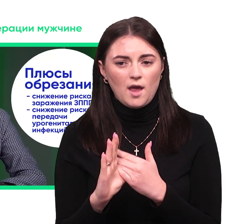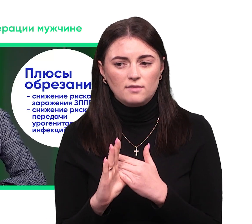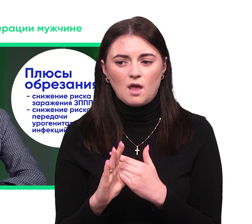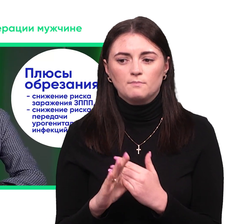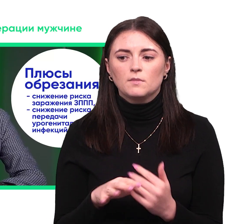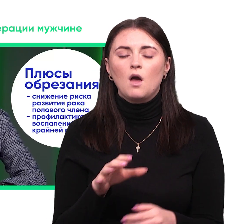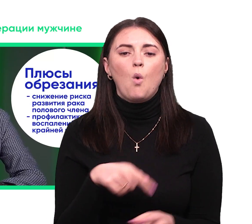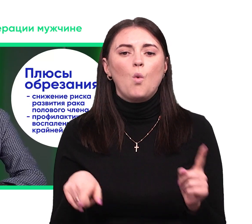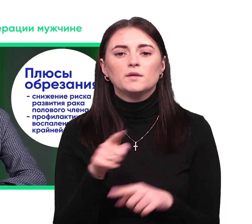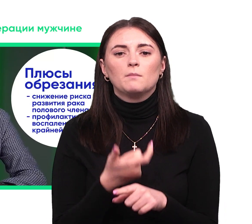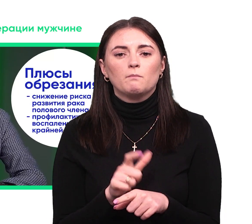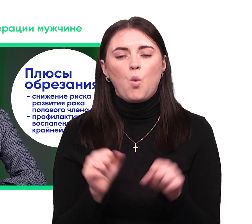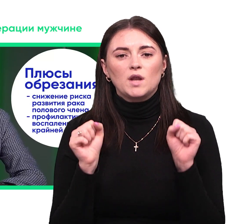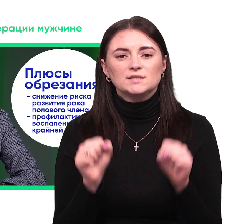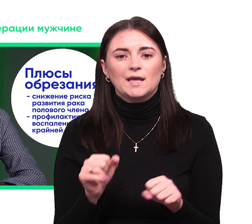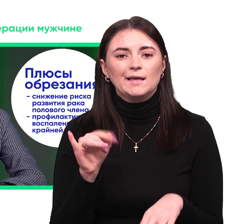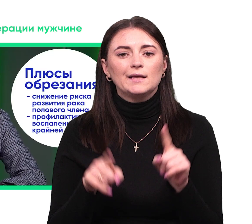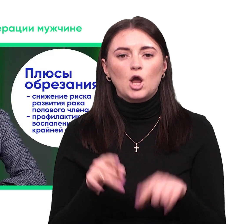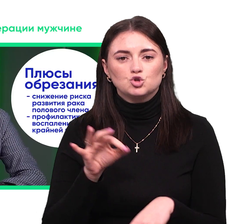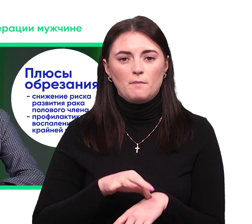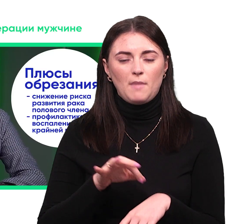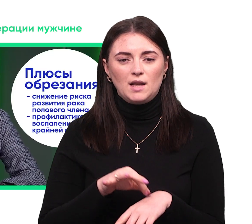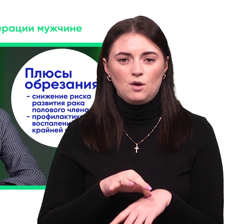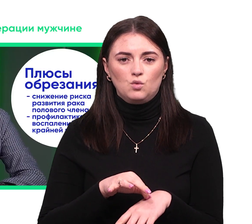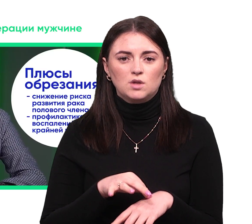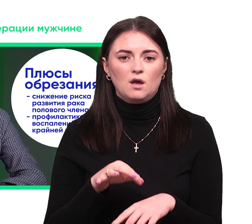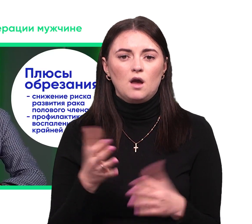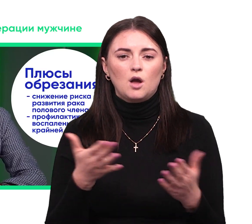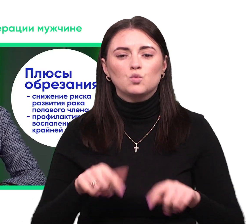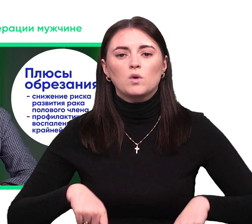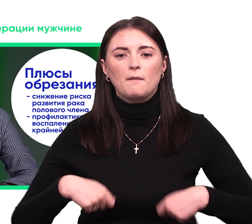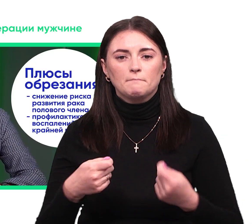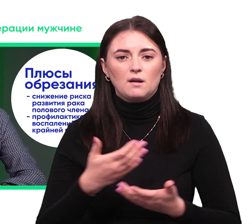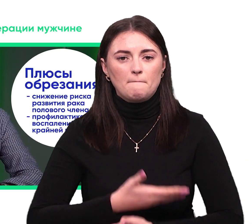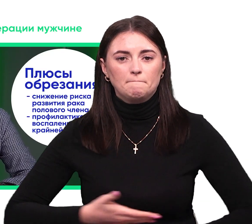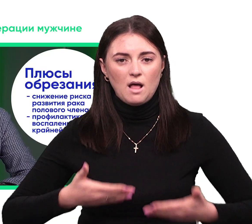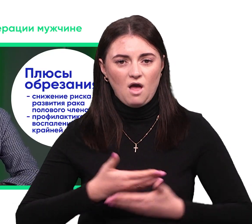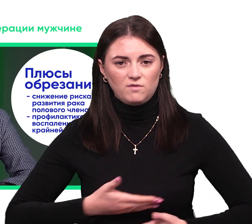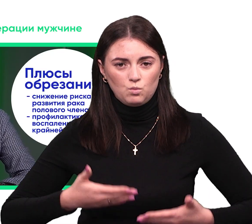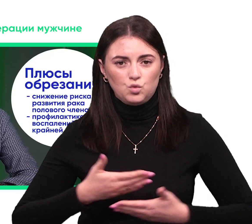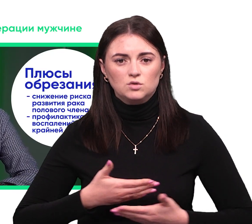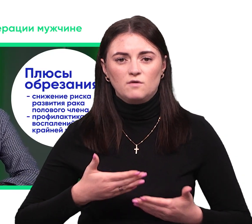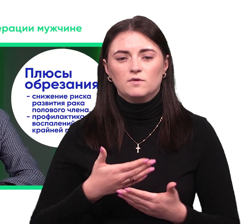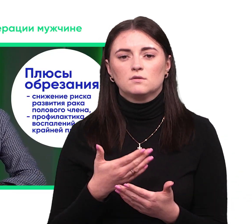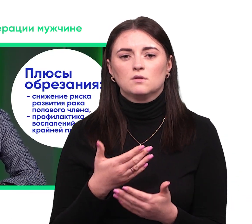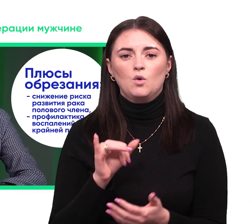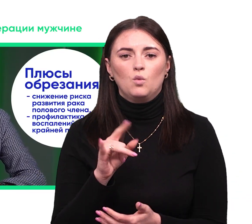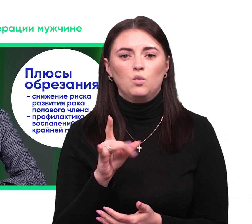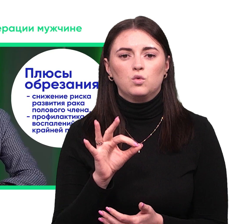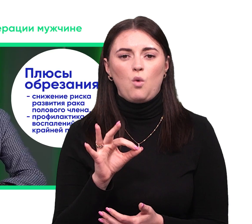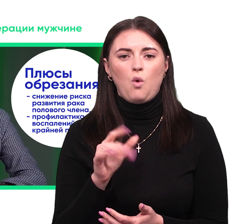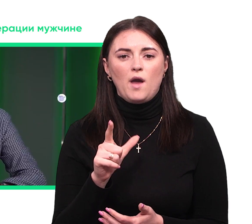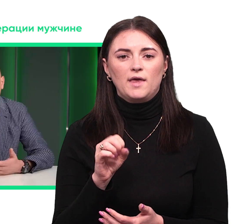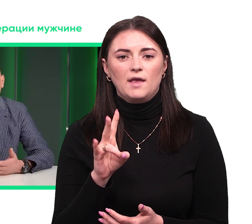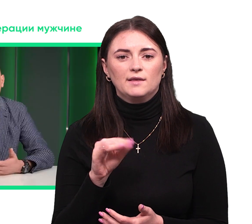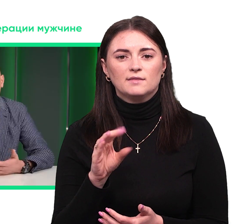Они более защищены и реже болеют заболеваниями, которые передаются половым путем, урогенитальные инфекции, потому